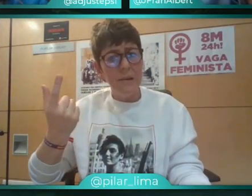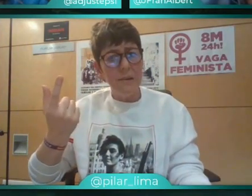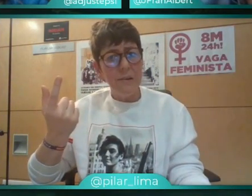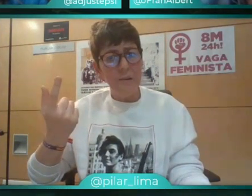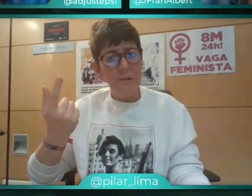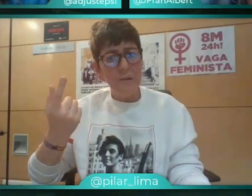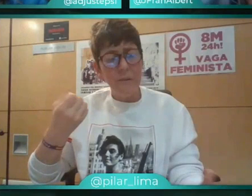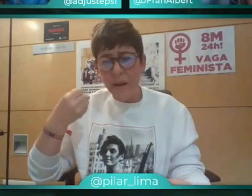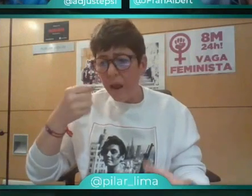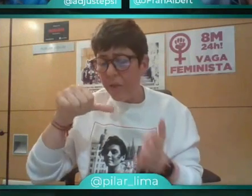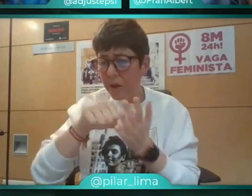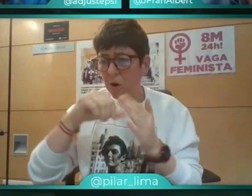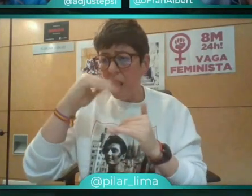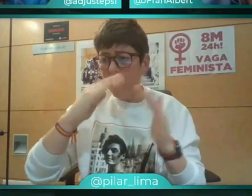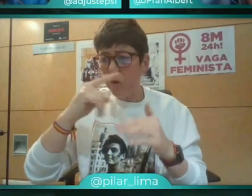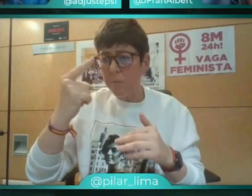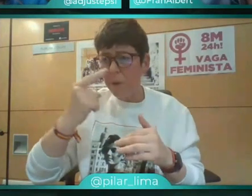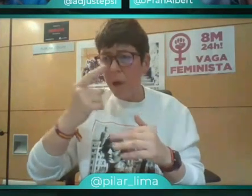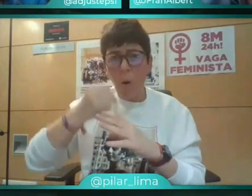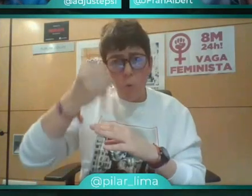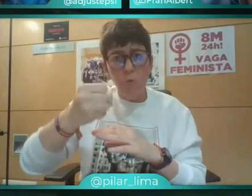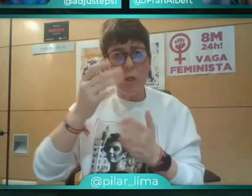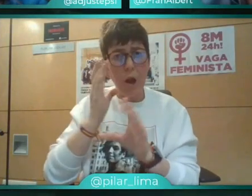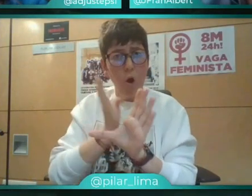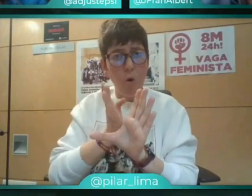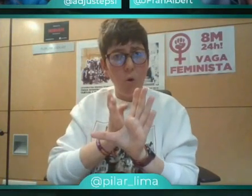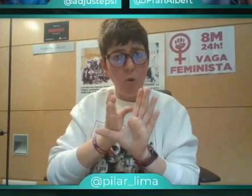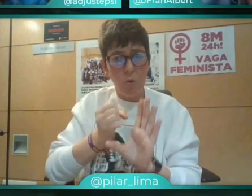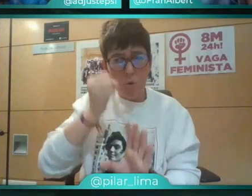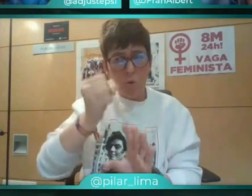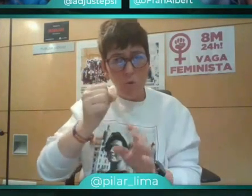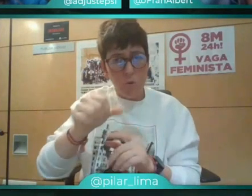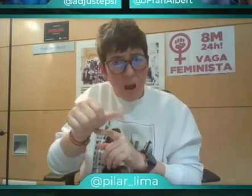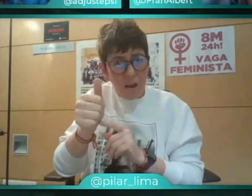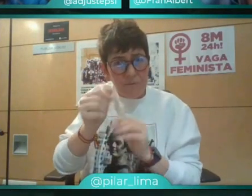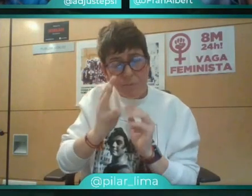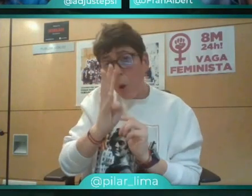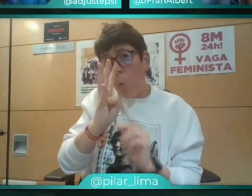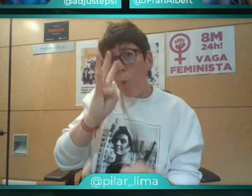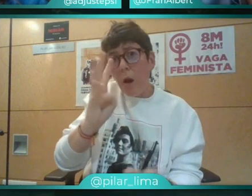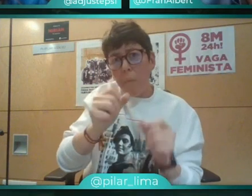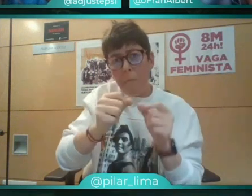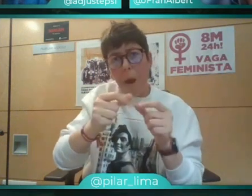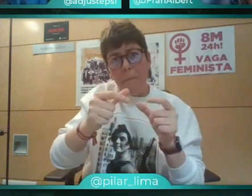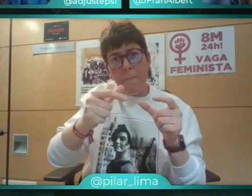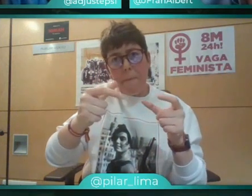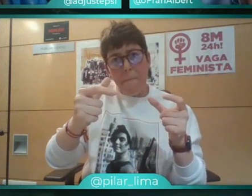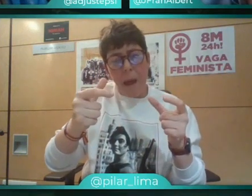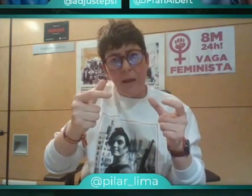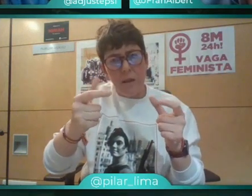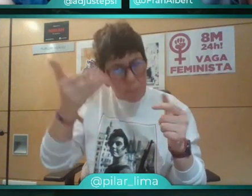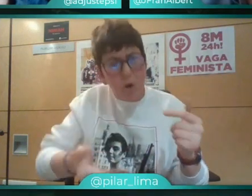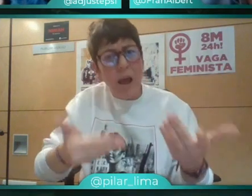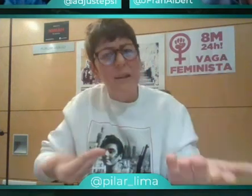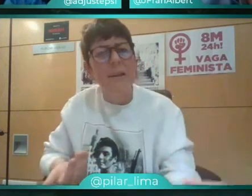en relación a la Salud Mental y para que los centros de salud de atención primaria haya un